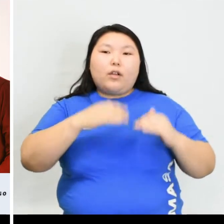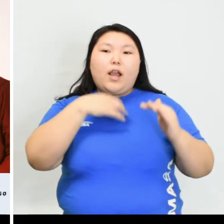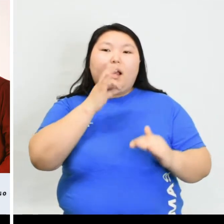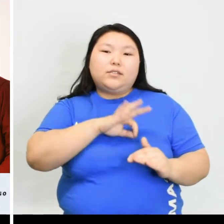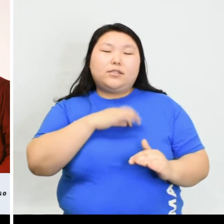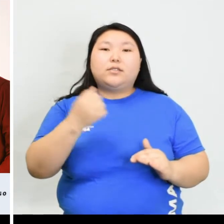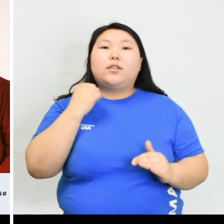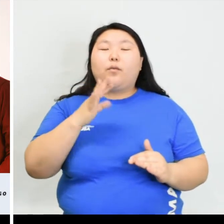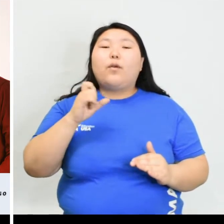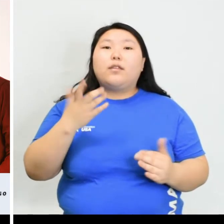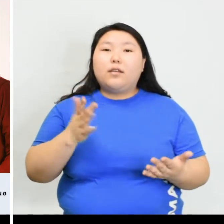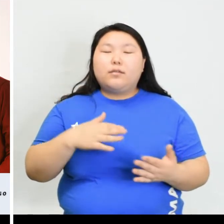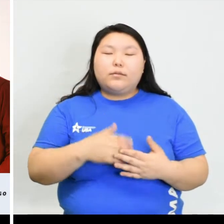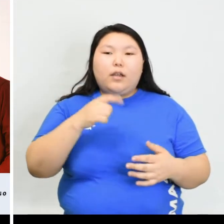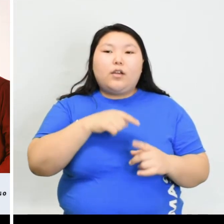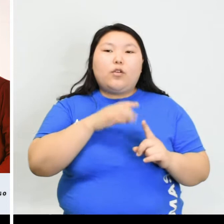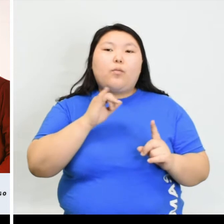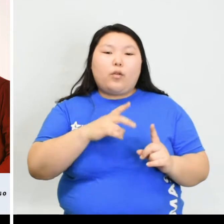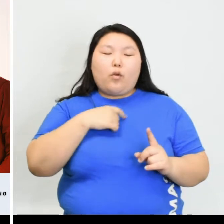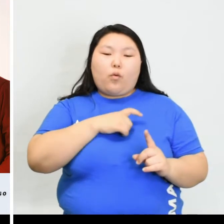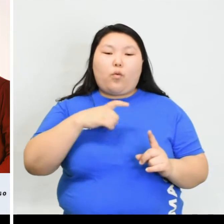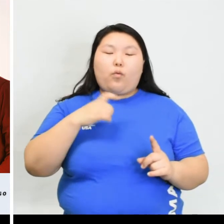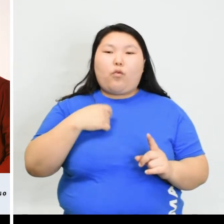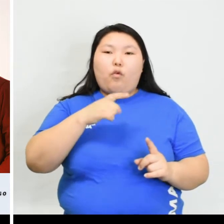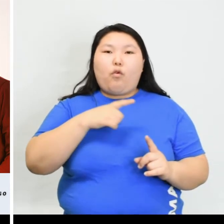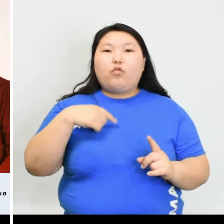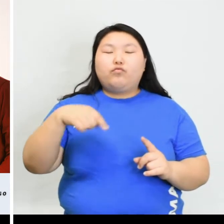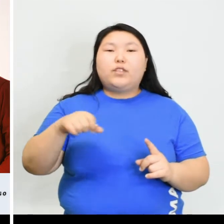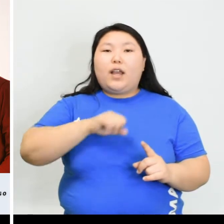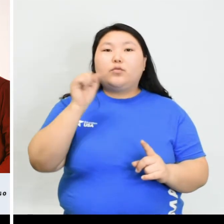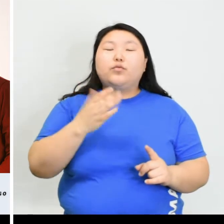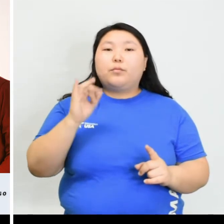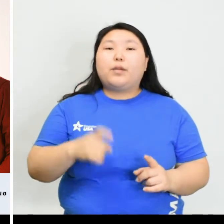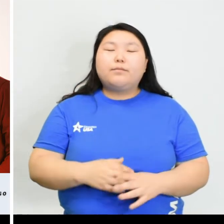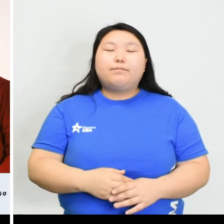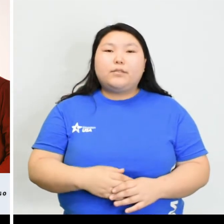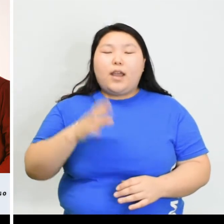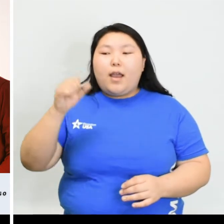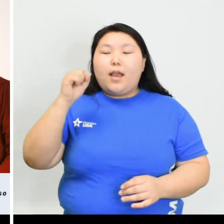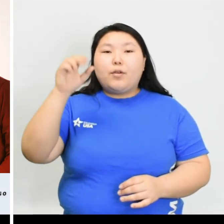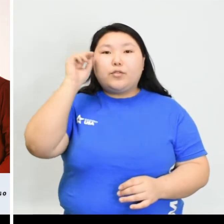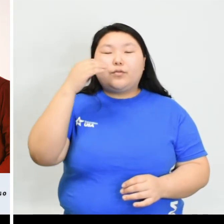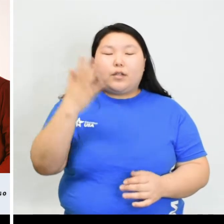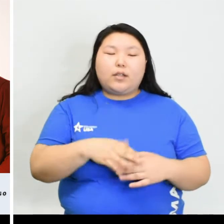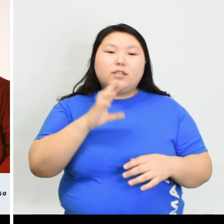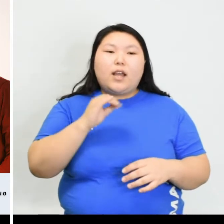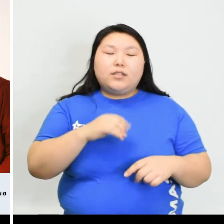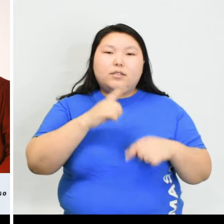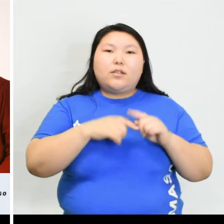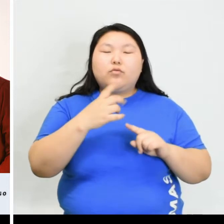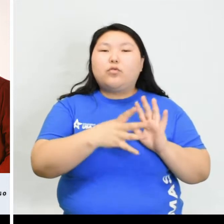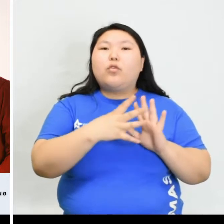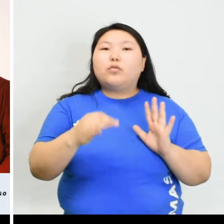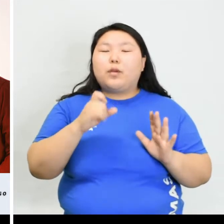ашиглаж чадах вэ те? Тэр бол хуучны өөрсдийн асуудал бах те. А тэгэхээр Америк цаг нь танд хэрхэн нөлөөлсөн